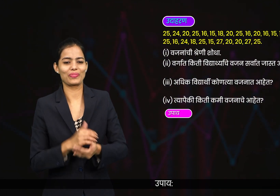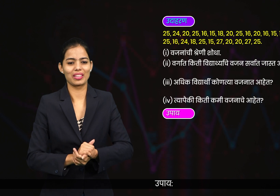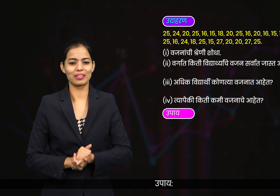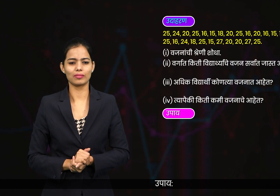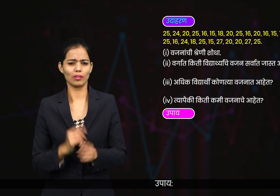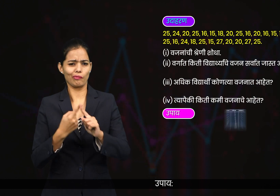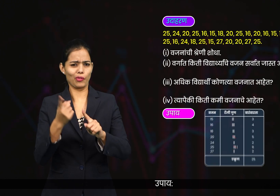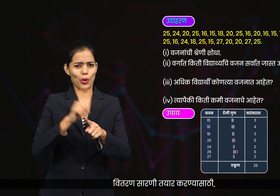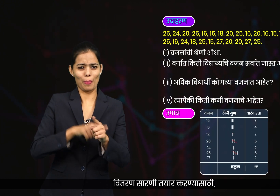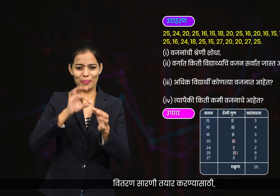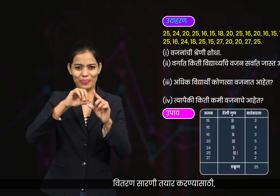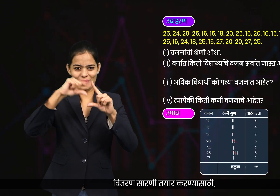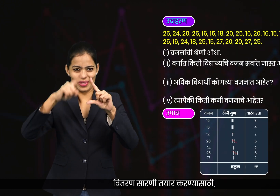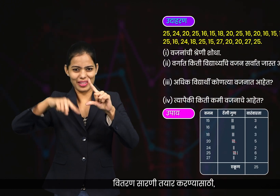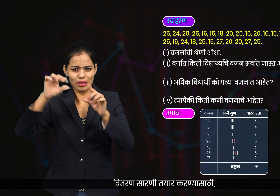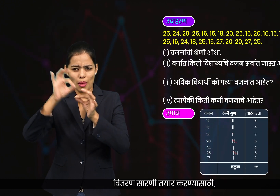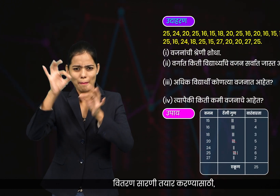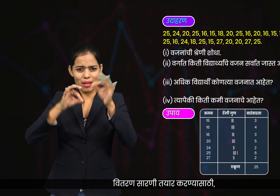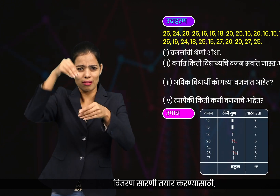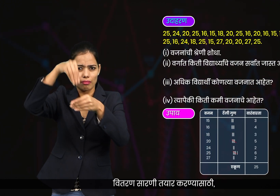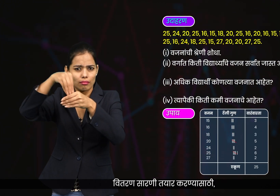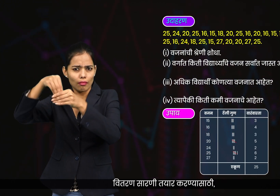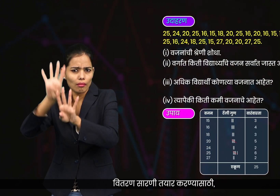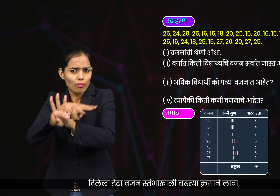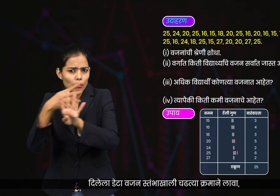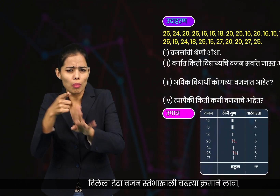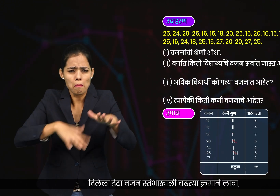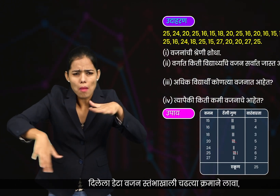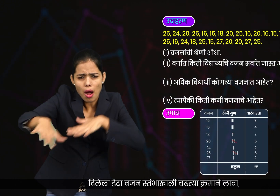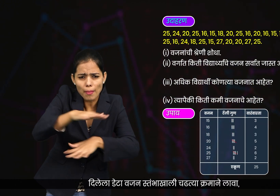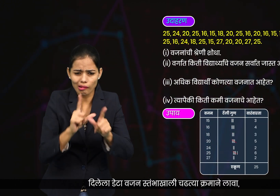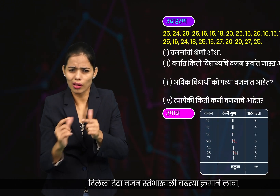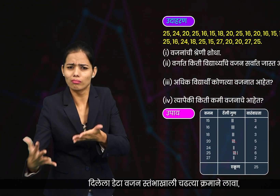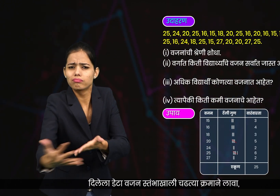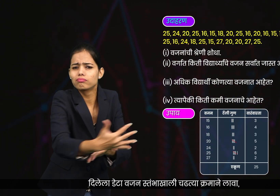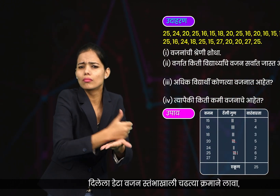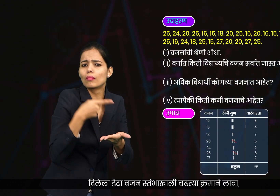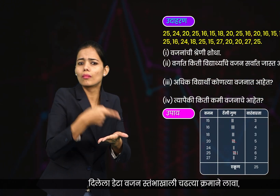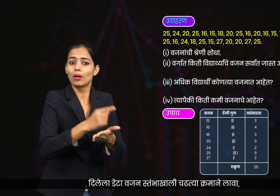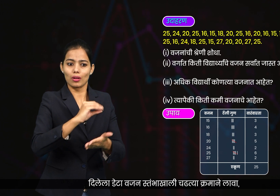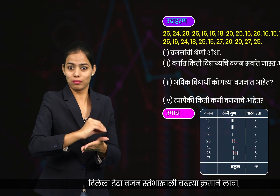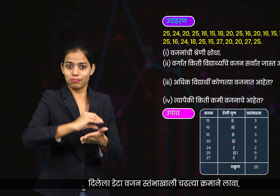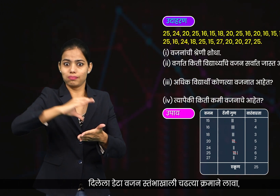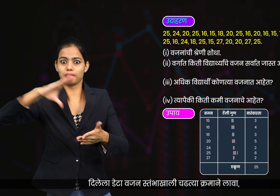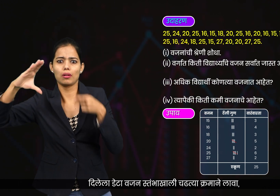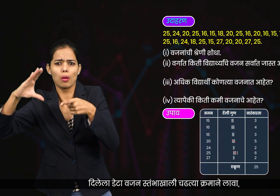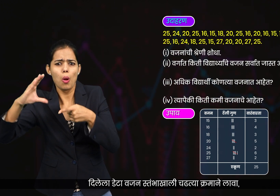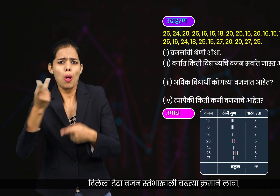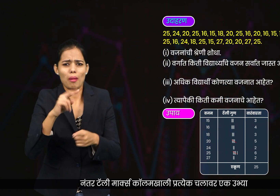उपाय. वितरण सारणी तयार करण्यासाठी दिलेला डेटा वजन स्तंभाखाली चढत्या क्रमाने लावा.